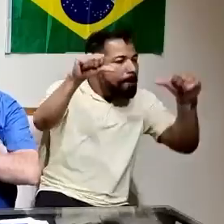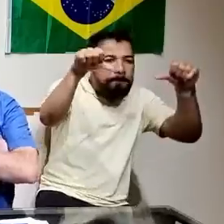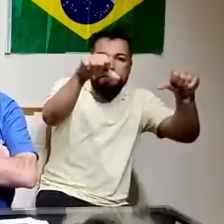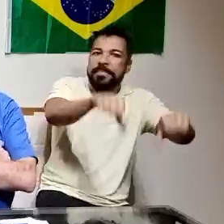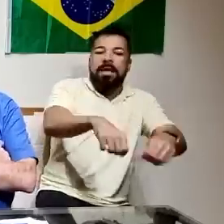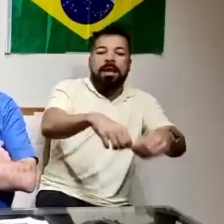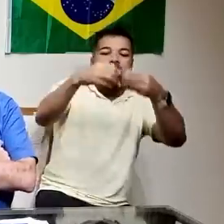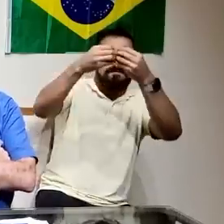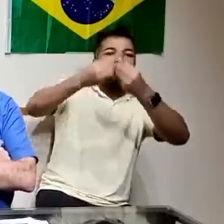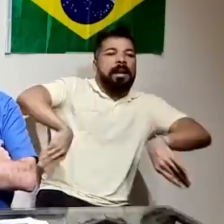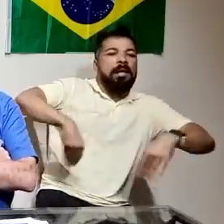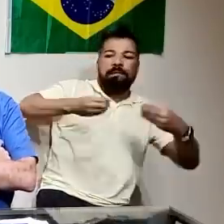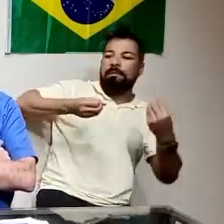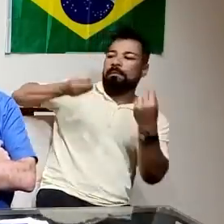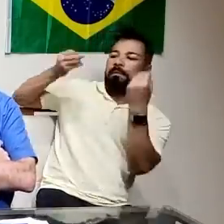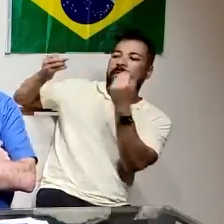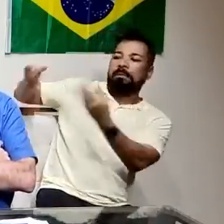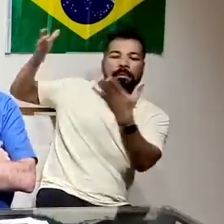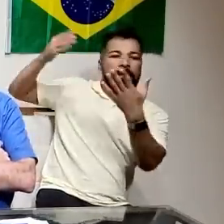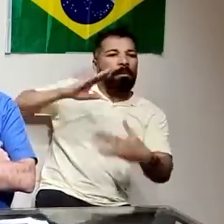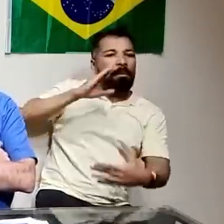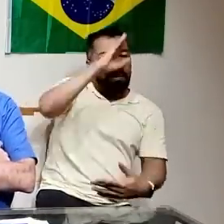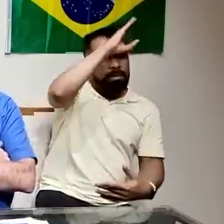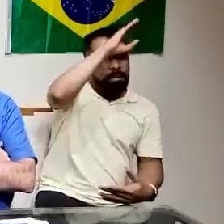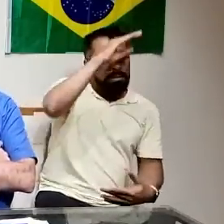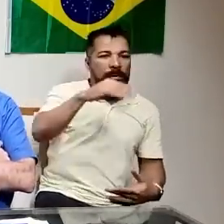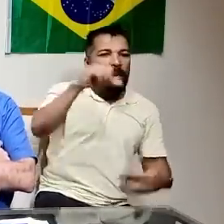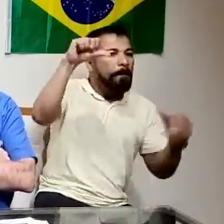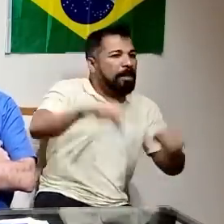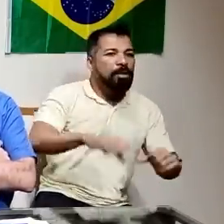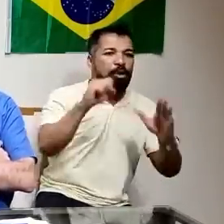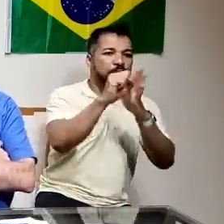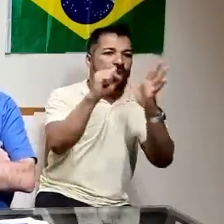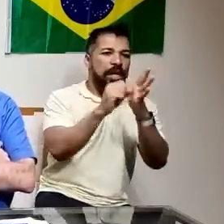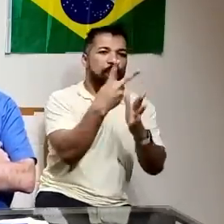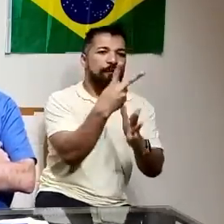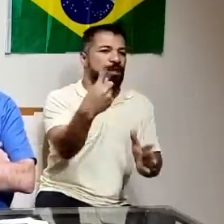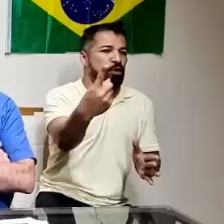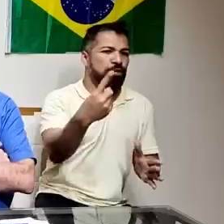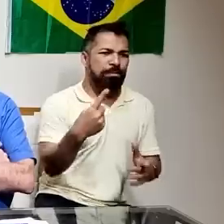recessão do século XXI, né, a maior recessão